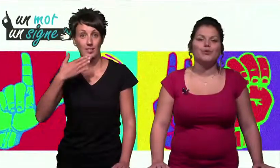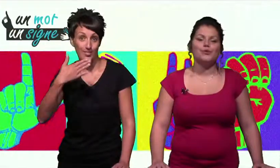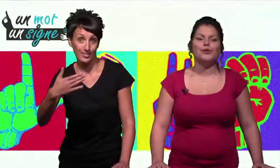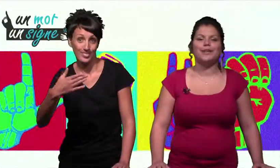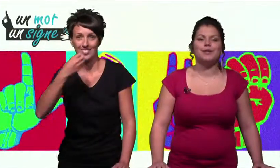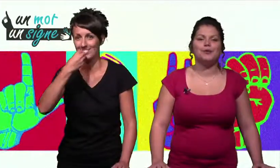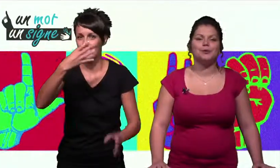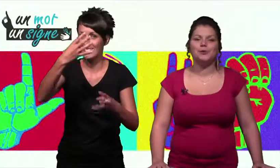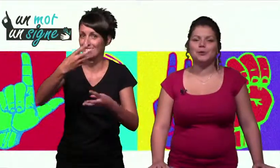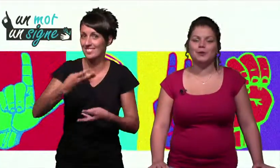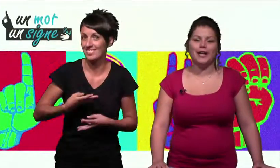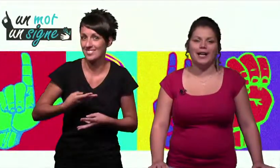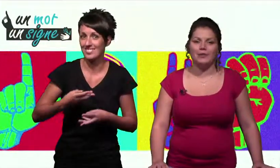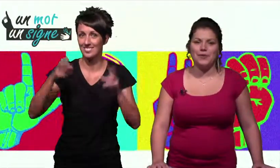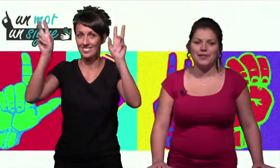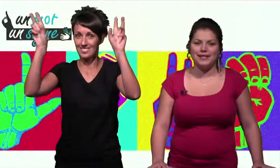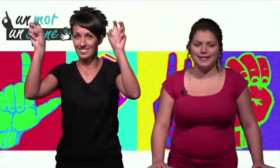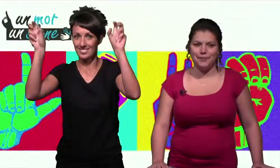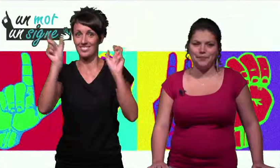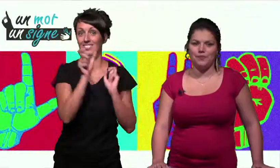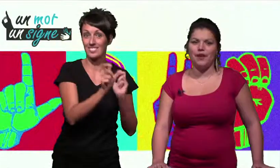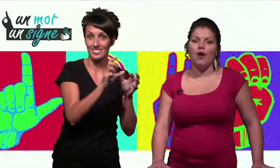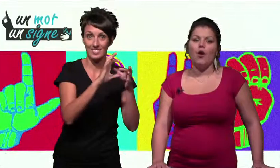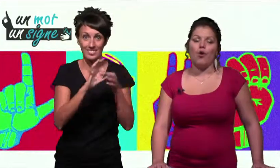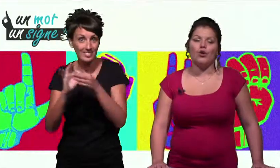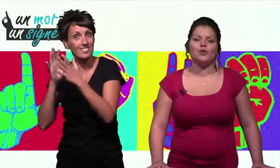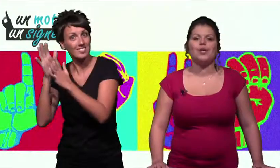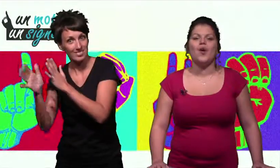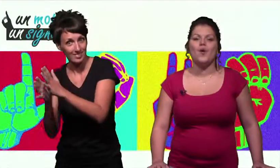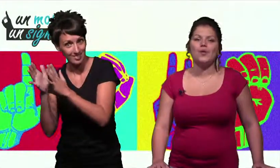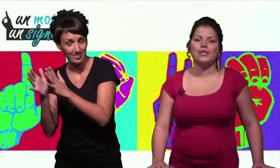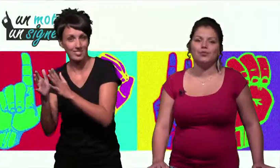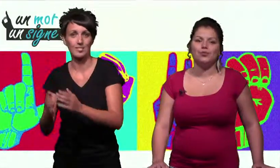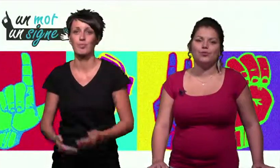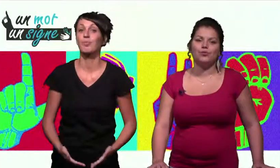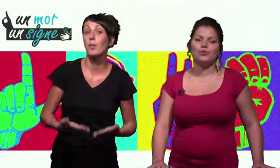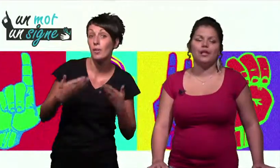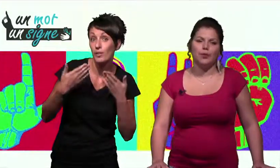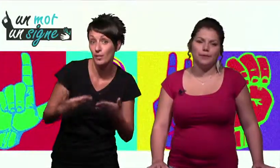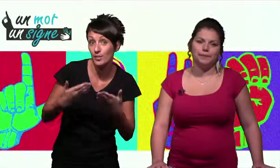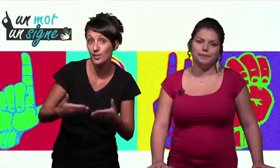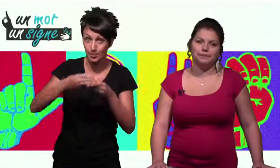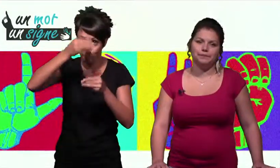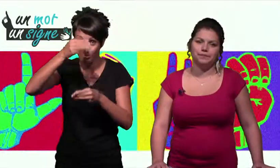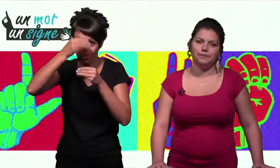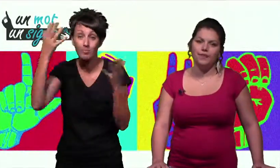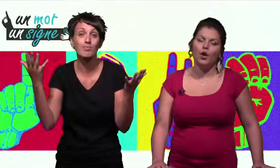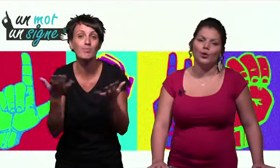Bonjour et bienvenue sur Un mot, un signe. Aujourd'hui, on continue sur les mois.